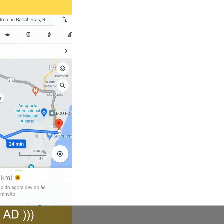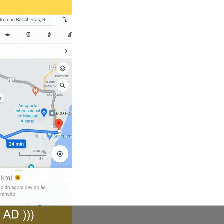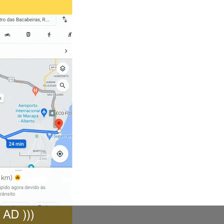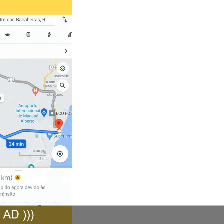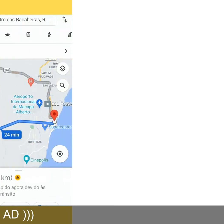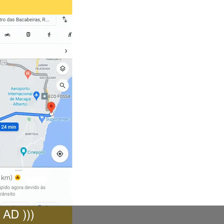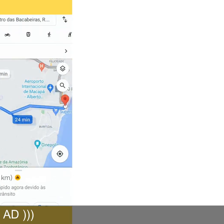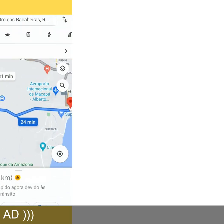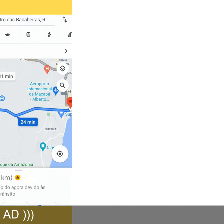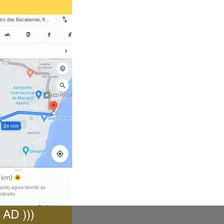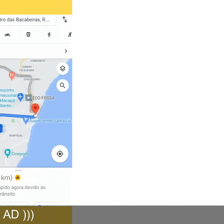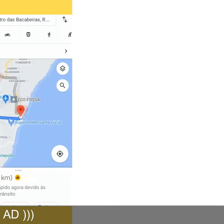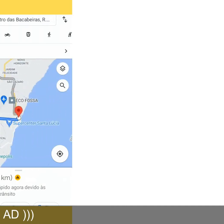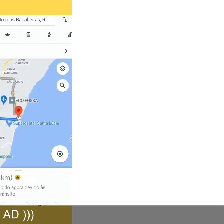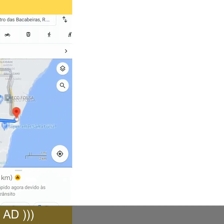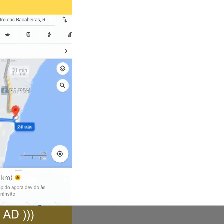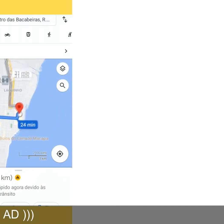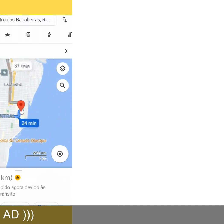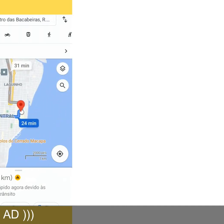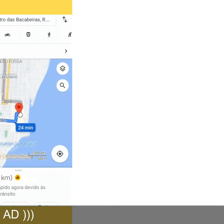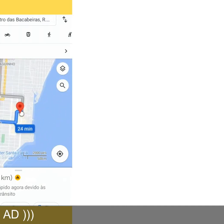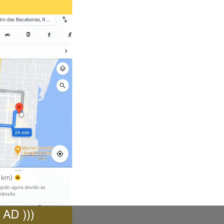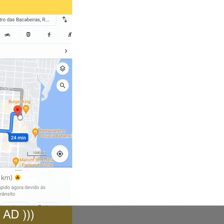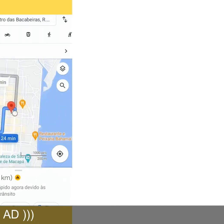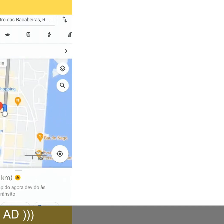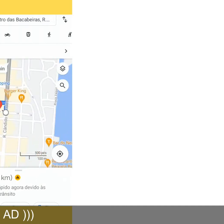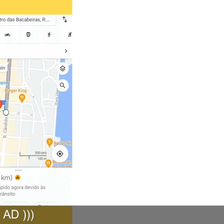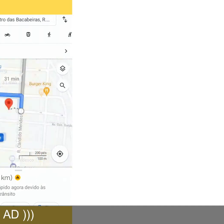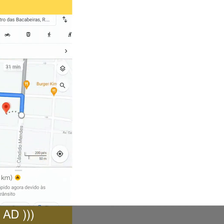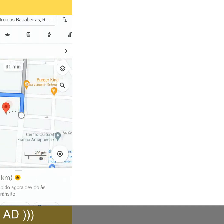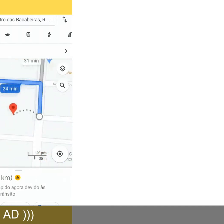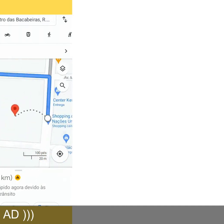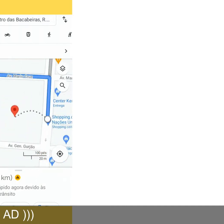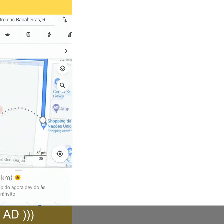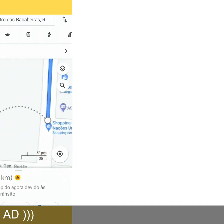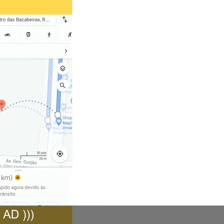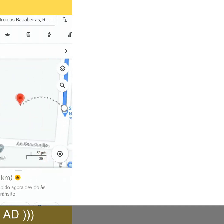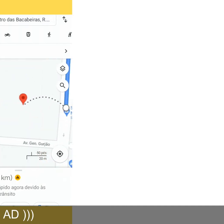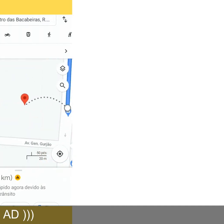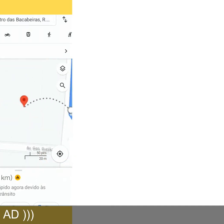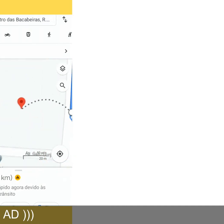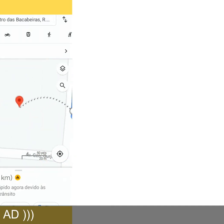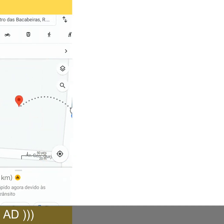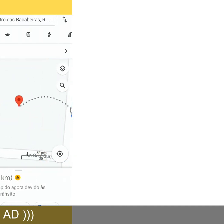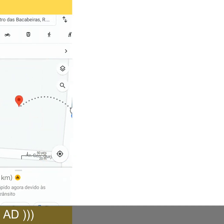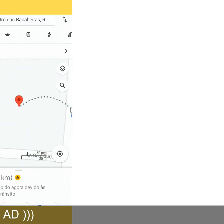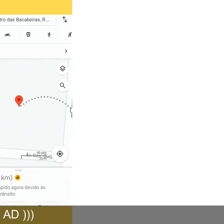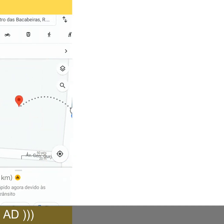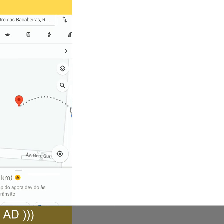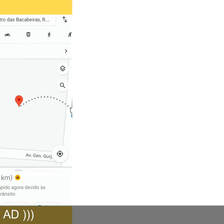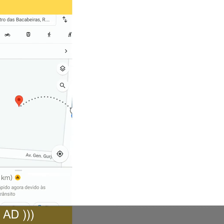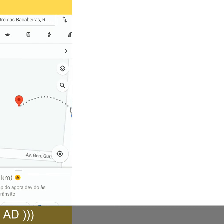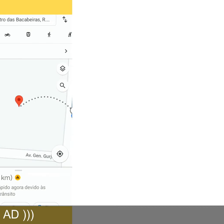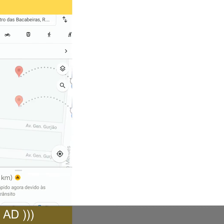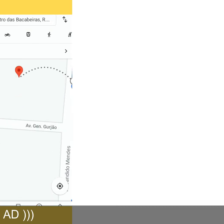e em tela a continuidade do uso da funcionalidade de localização